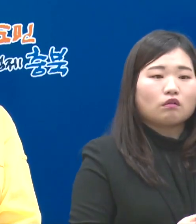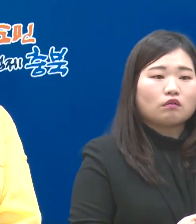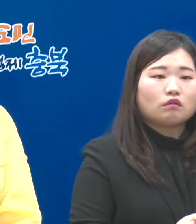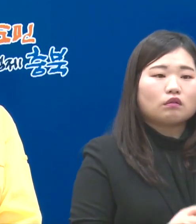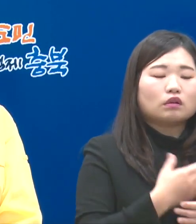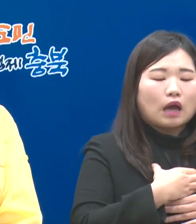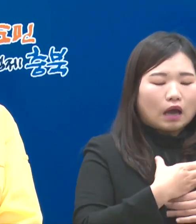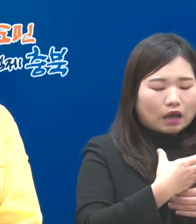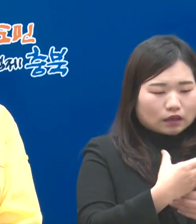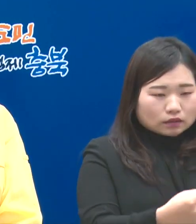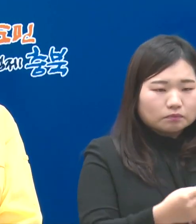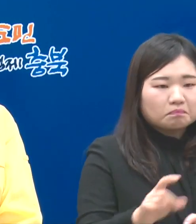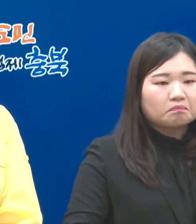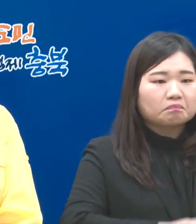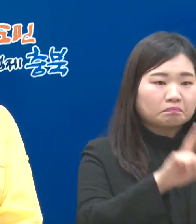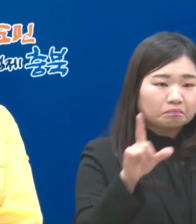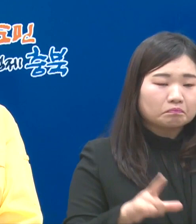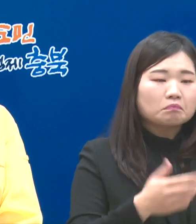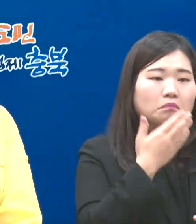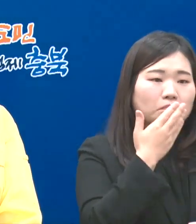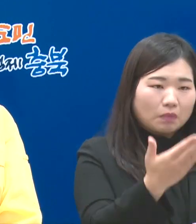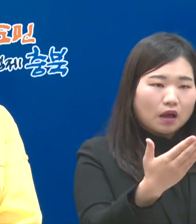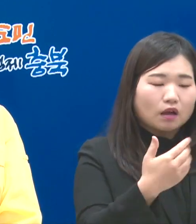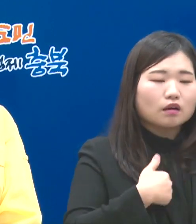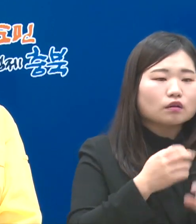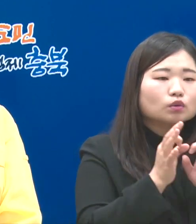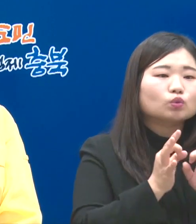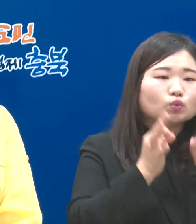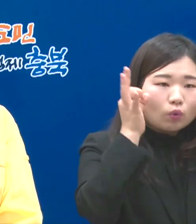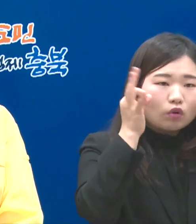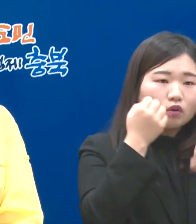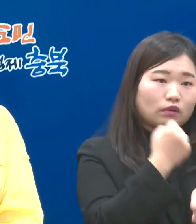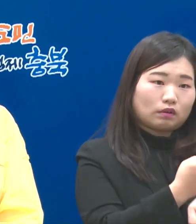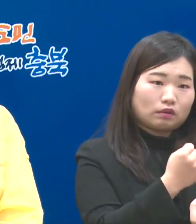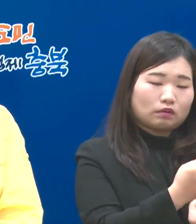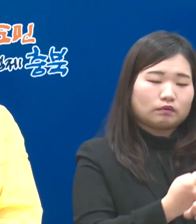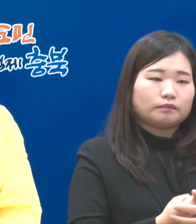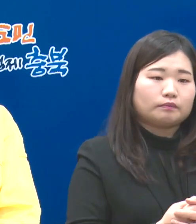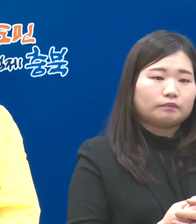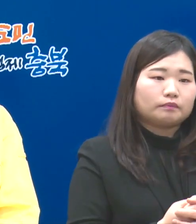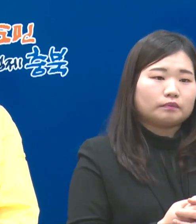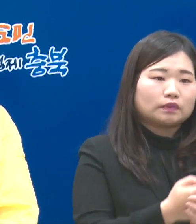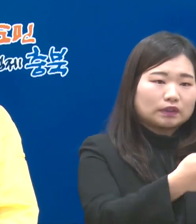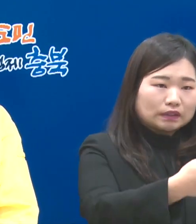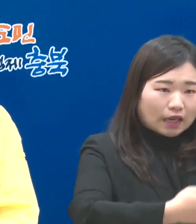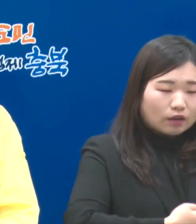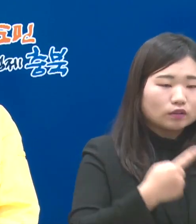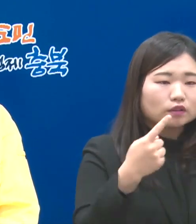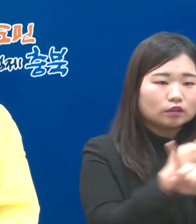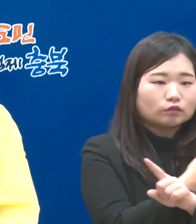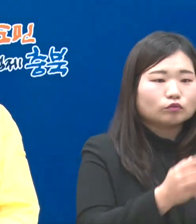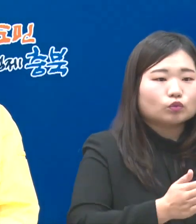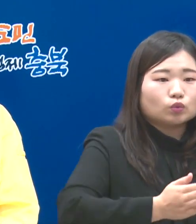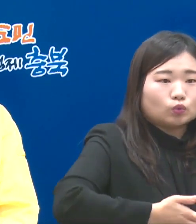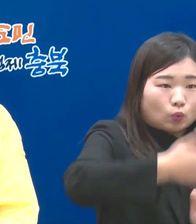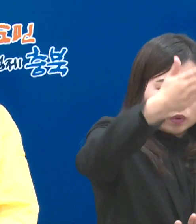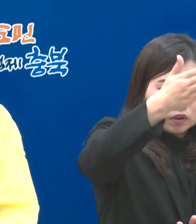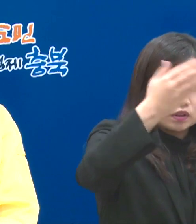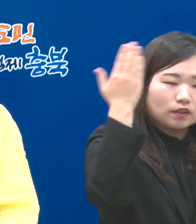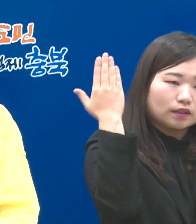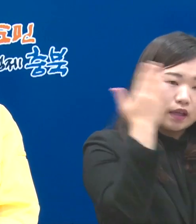공급하여 안심하고 생활할 수 있도록 만전을 기하는 등 자연 치유도시 제천,